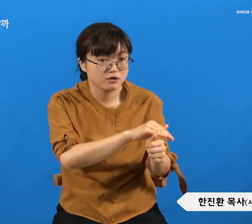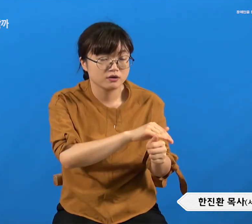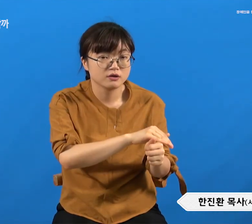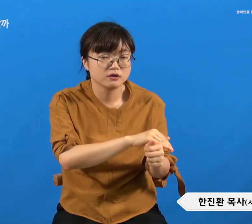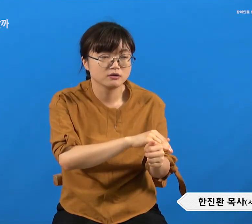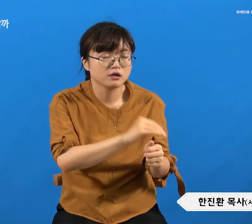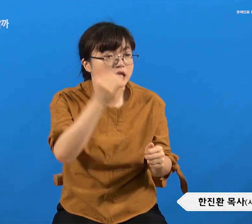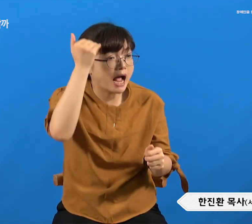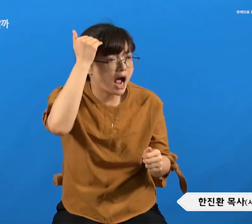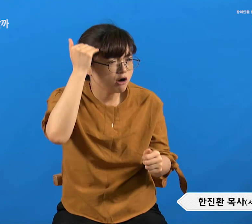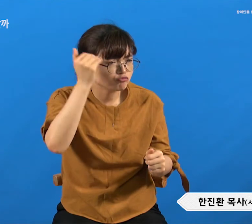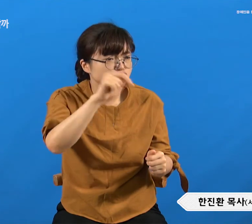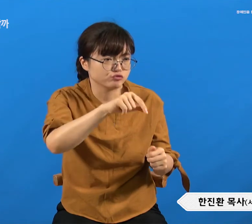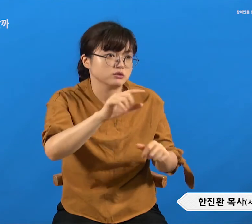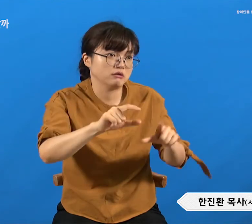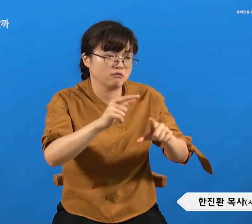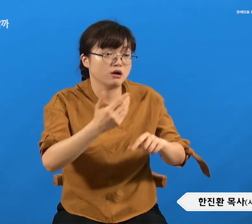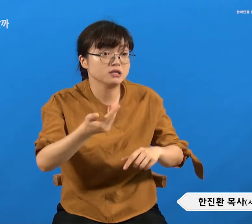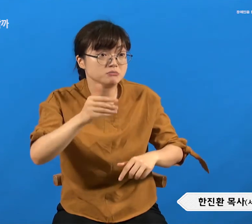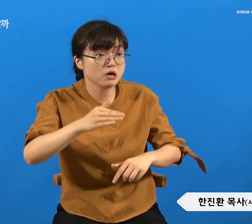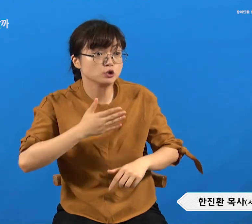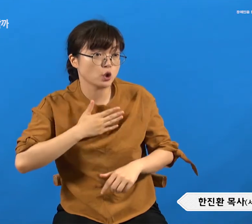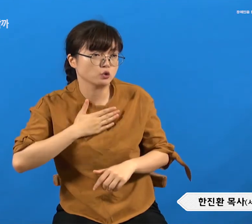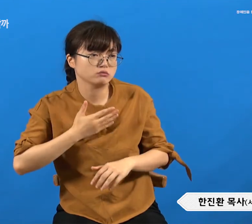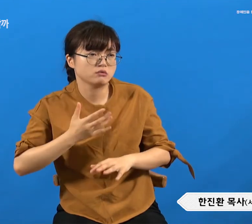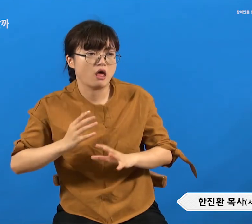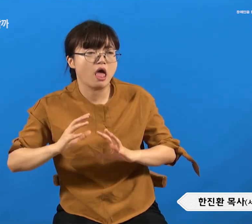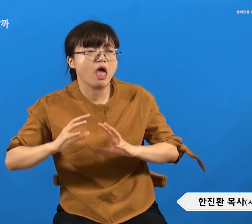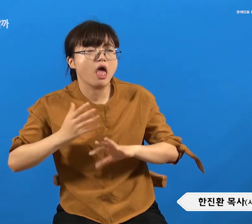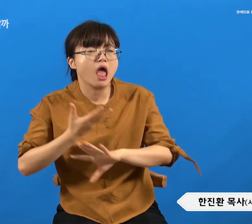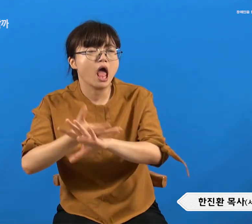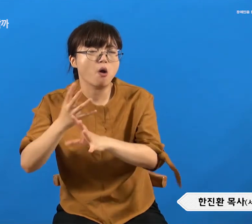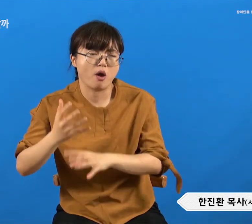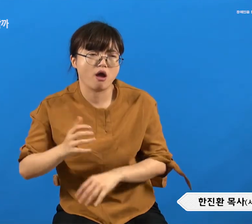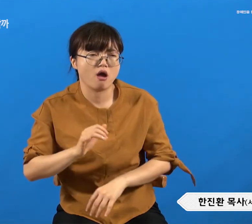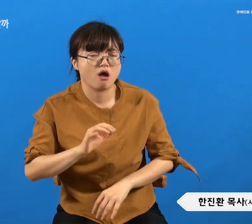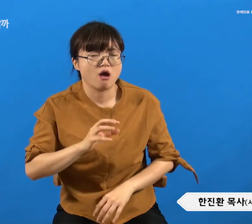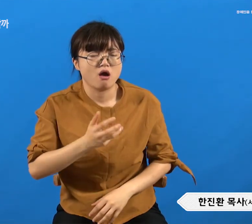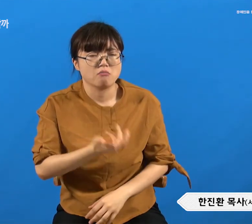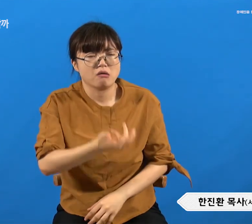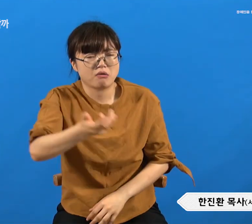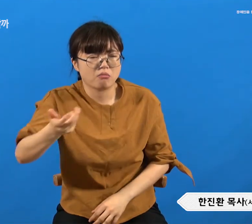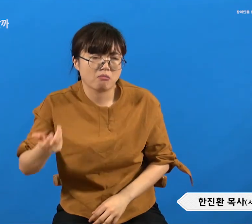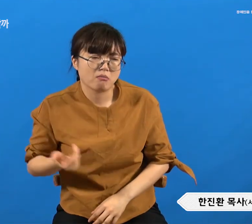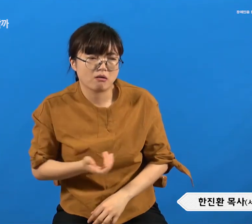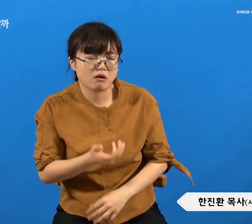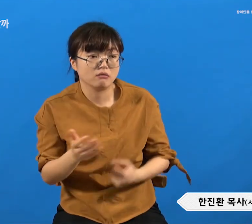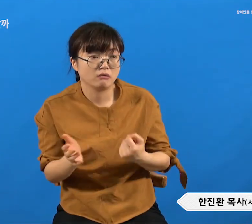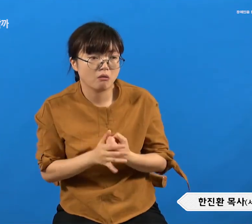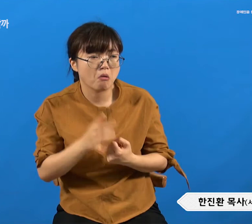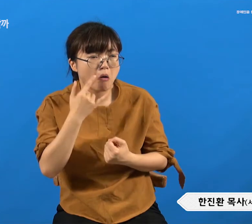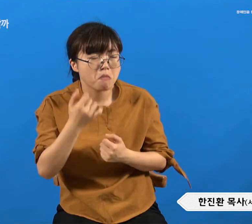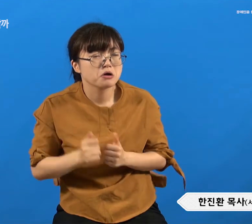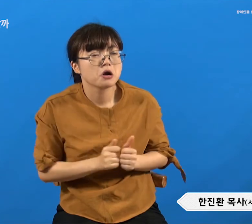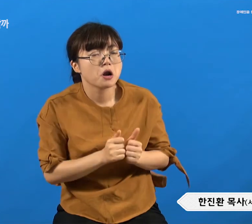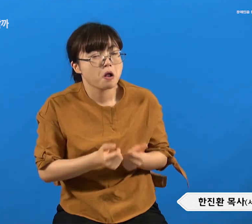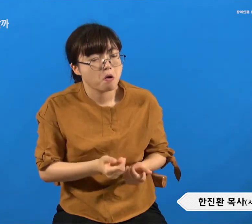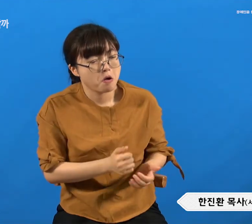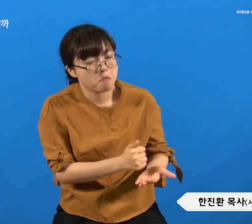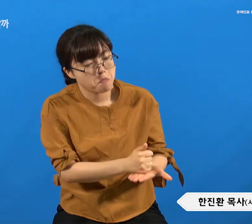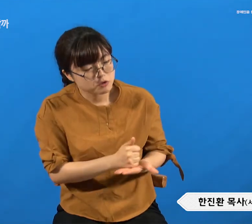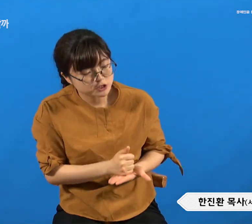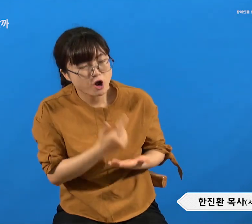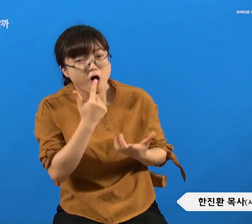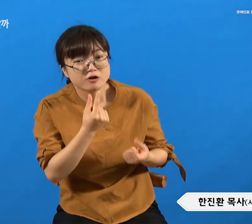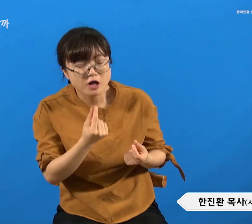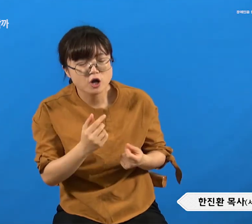고국에 살고 있지 않습니까? 저는 해외를 떠도는 몸입니다. 어머니를 모시고 다니듯 어머님 보시던